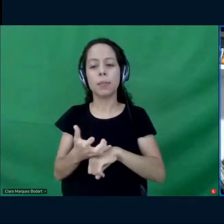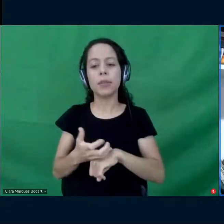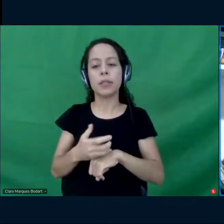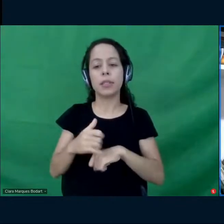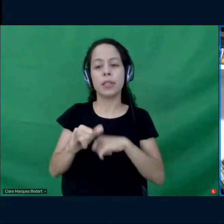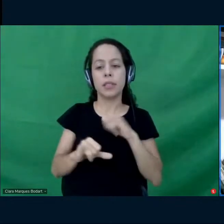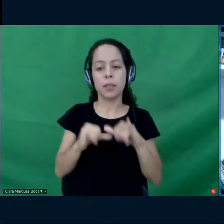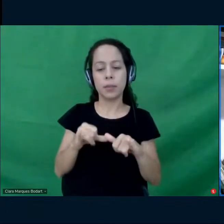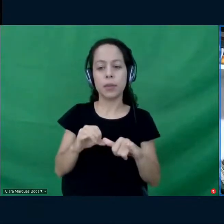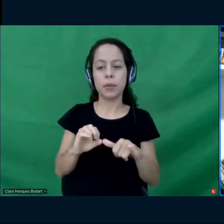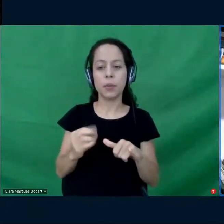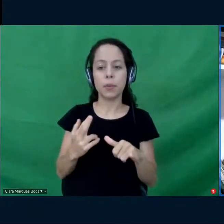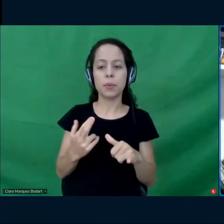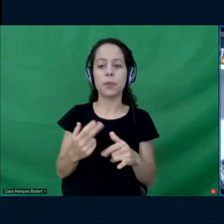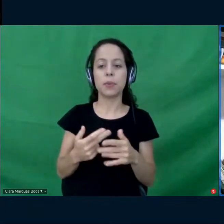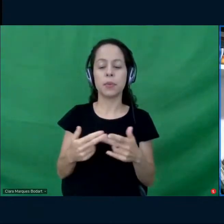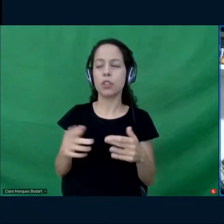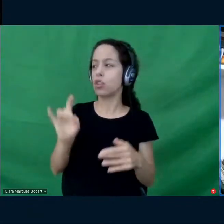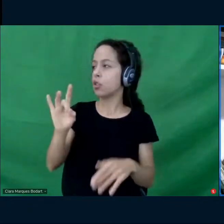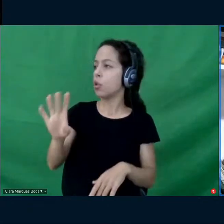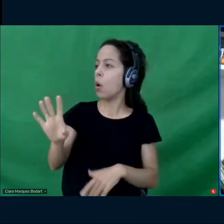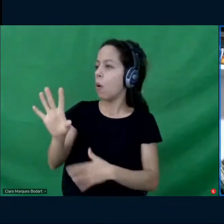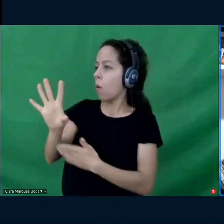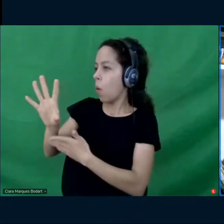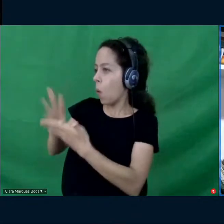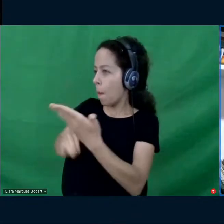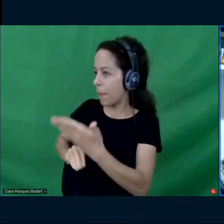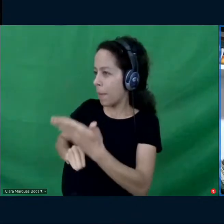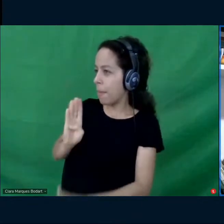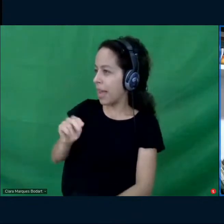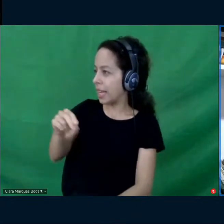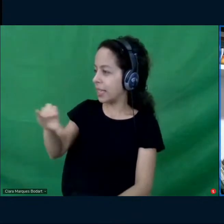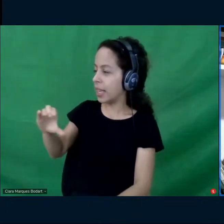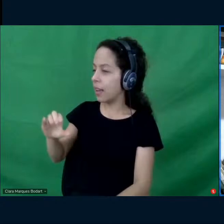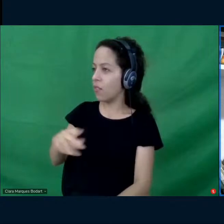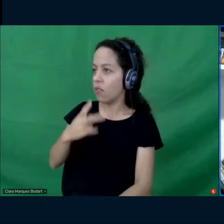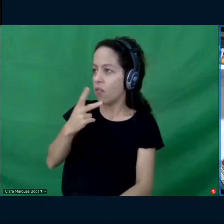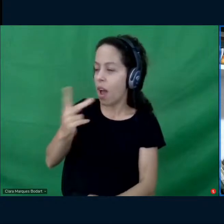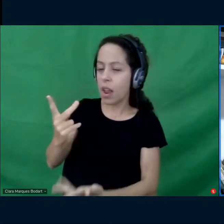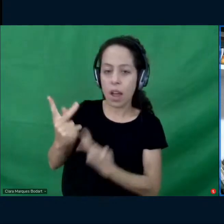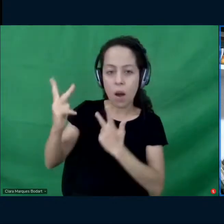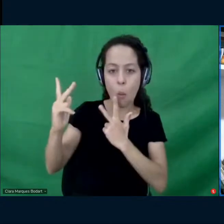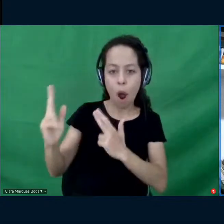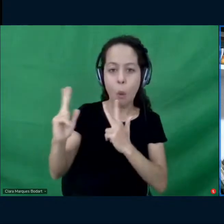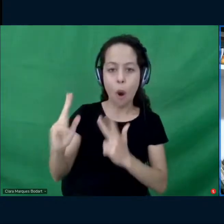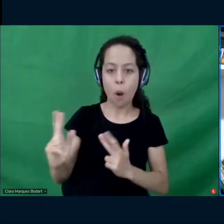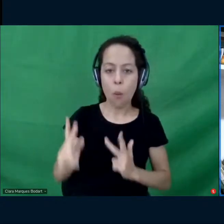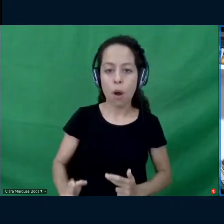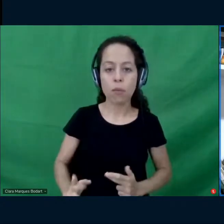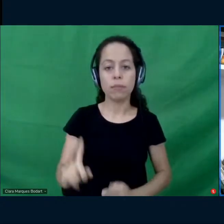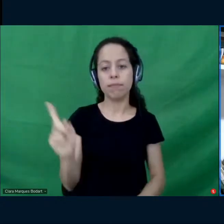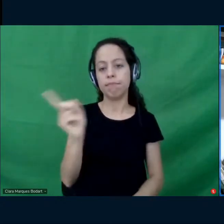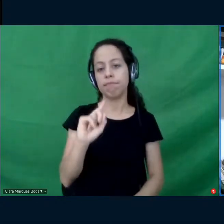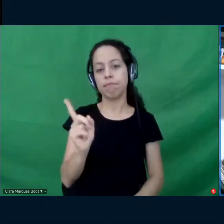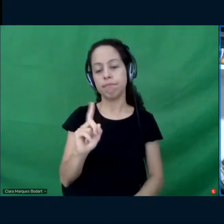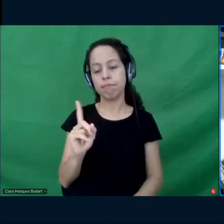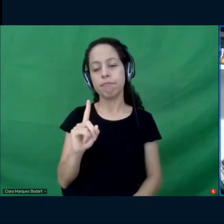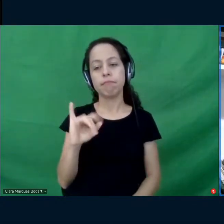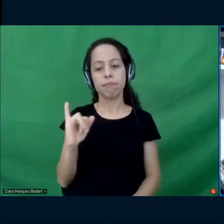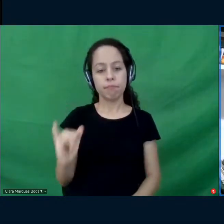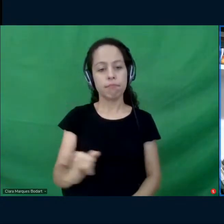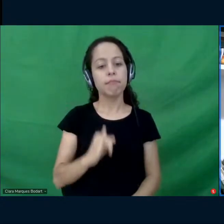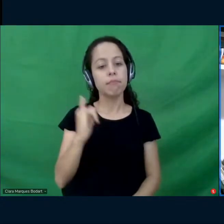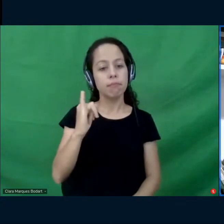que repete os códigos da BNCC, mas é alguém que organiza o conhecimento de modo a poder fazer com que o outro se aproprie